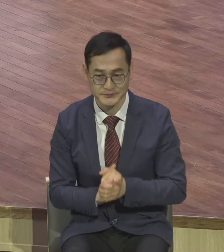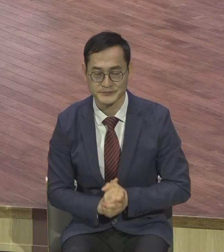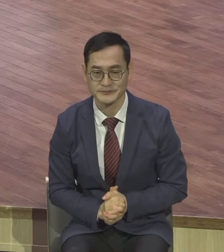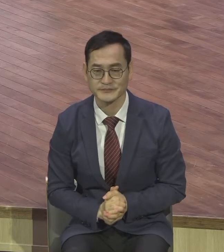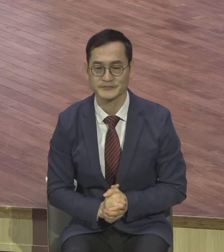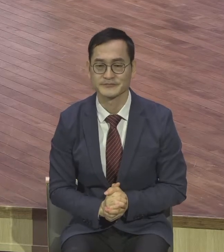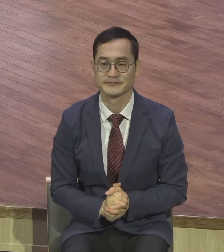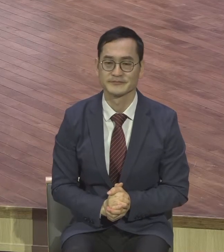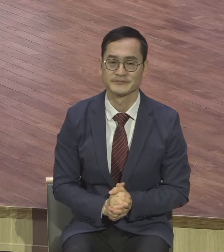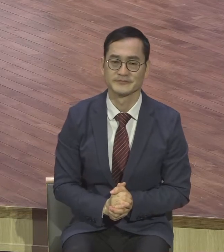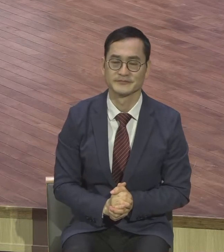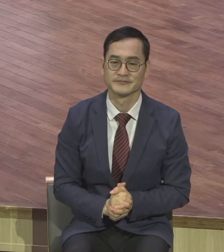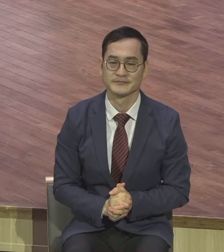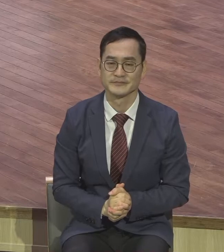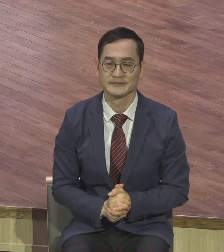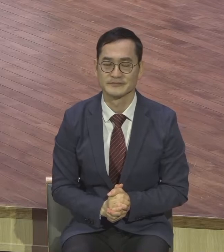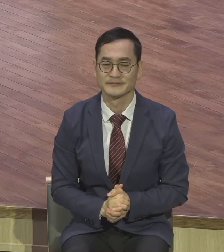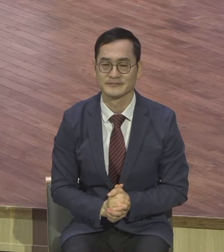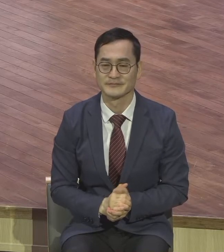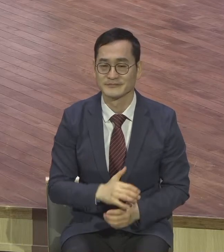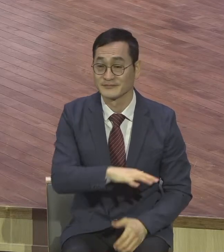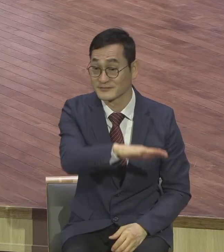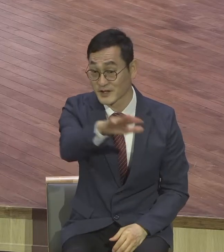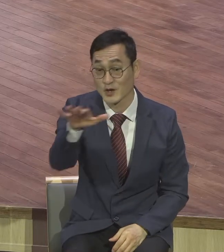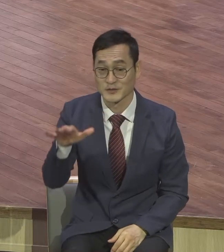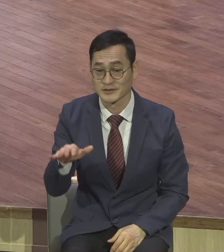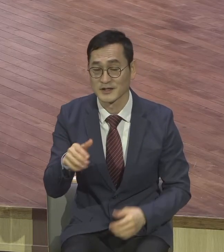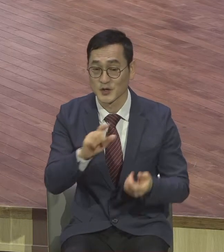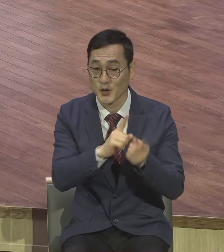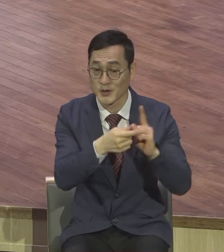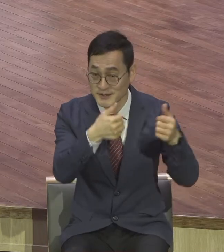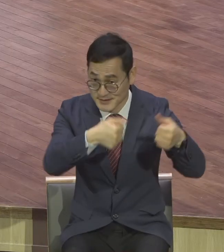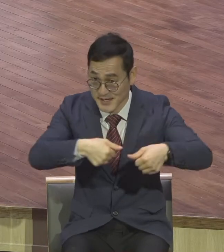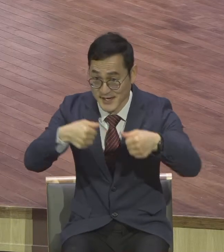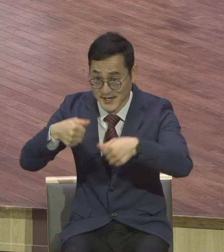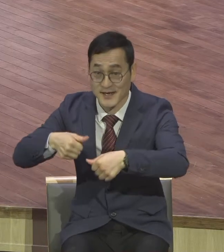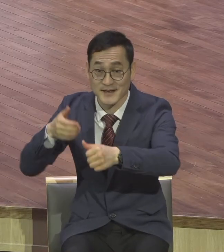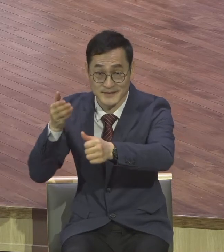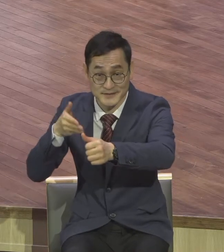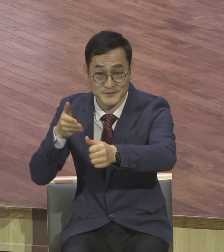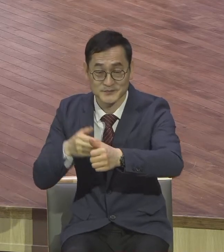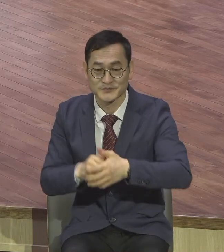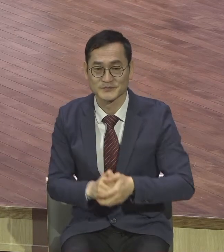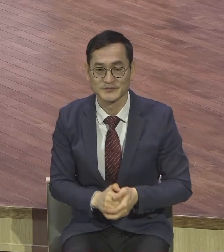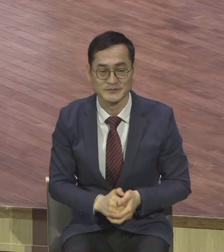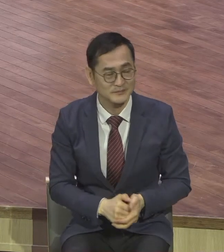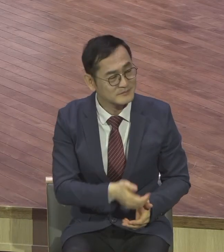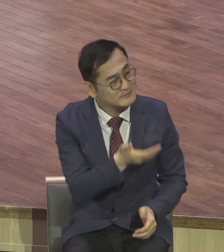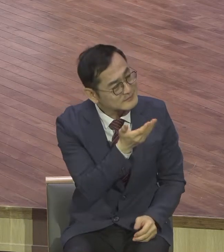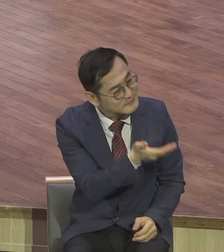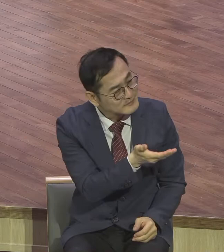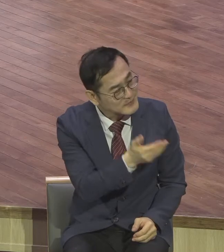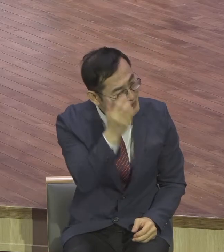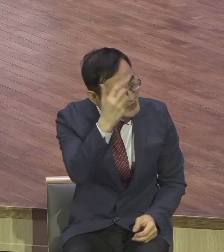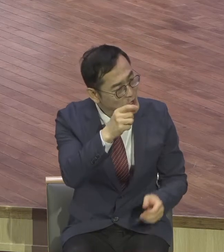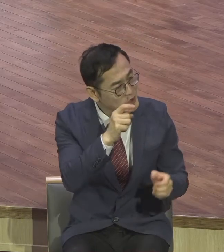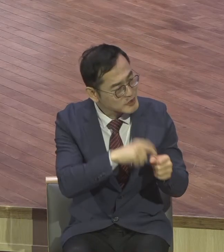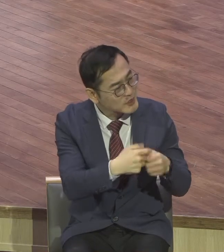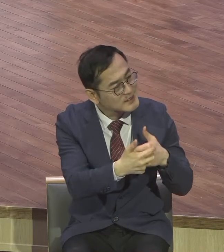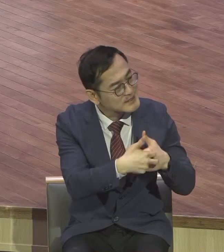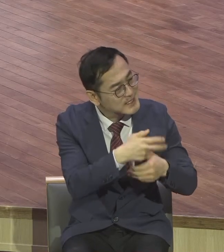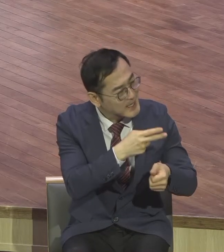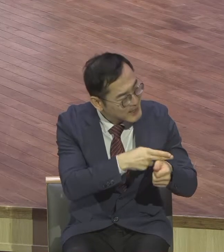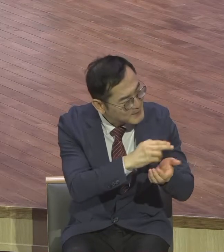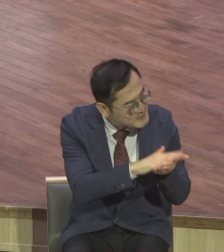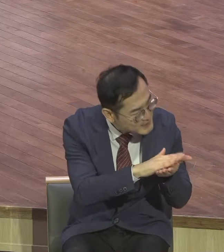온라인 예배드린 성도들도 같이 해외 성도들 같이 수도 인사합시다. 성도님은 영적 의사입니다.